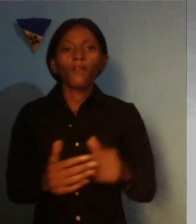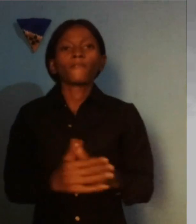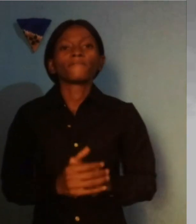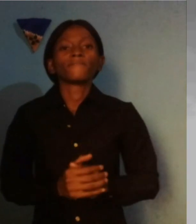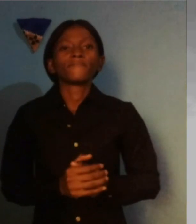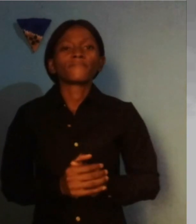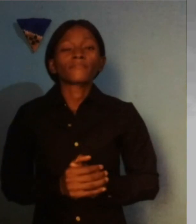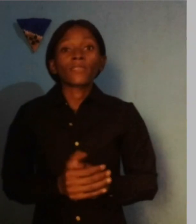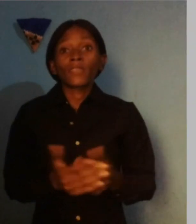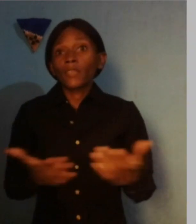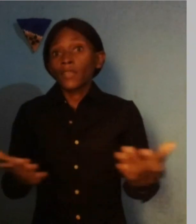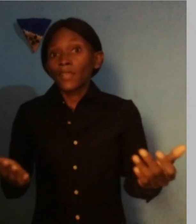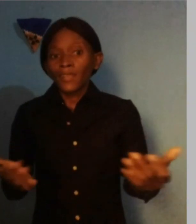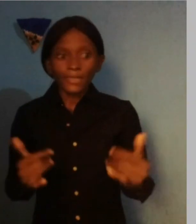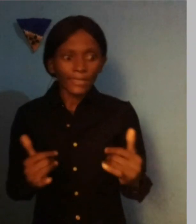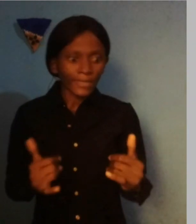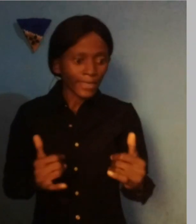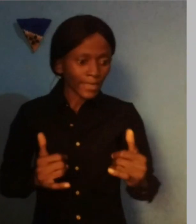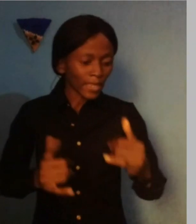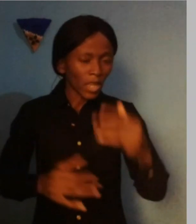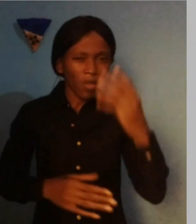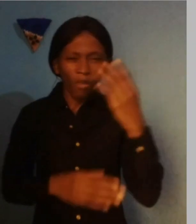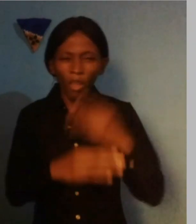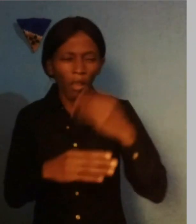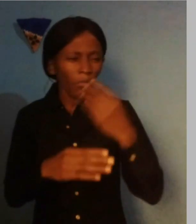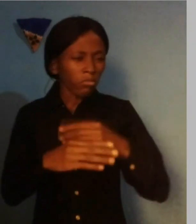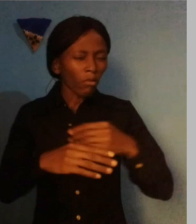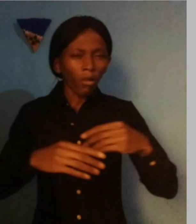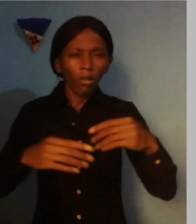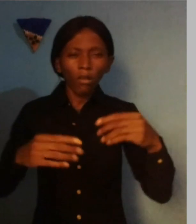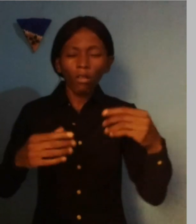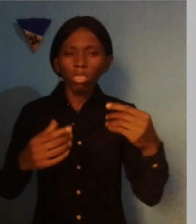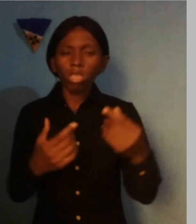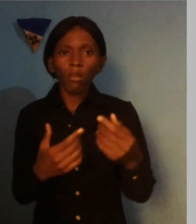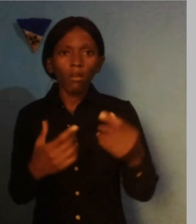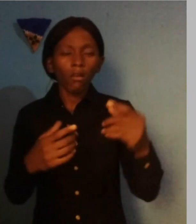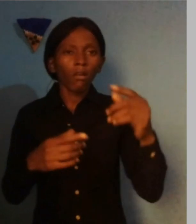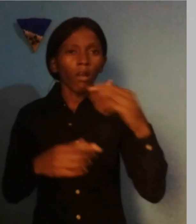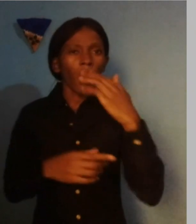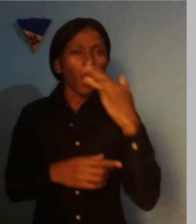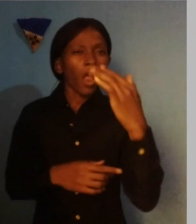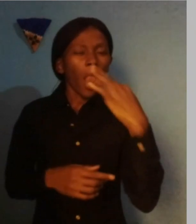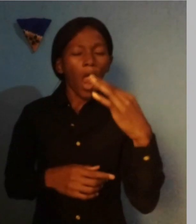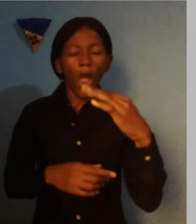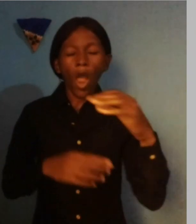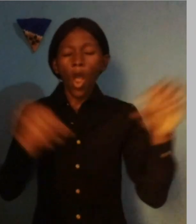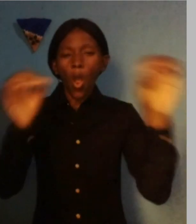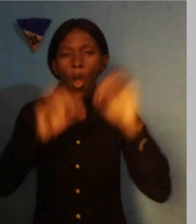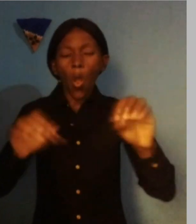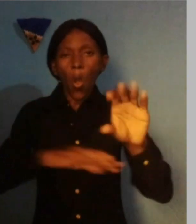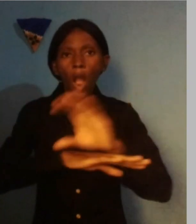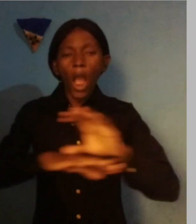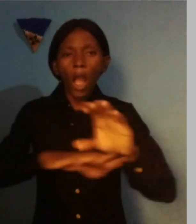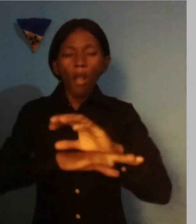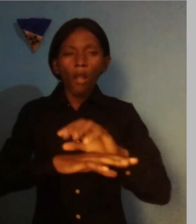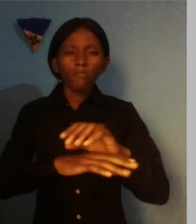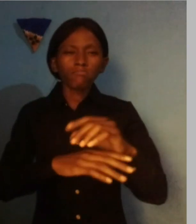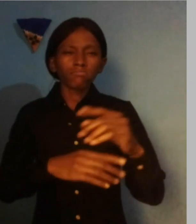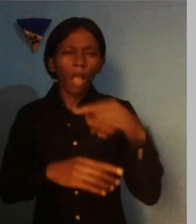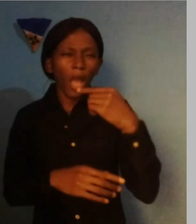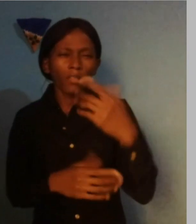pour avoir des réponses. Dans cette vidéo, nous allons apprendre ce que signifie l'hymne national du